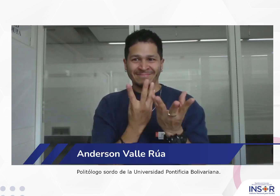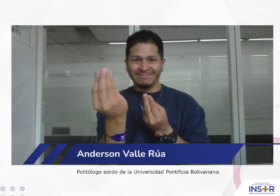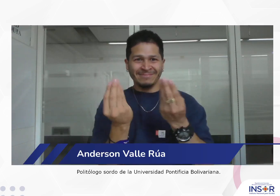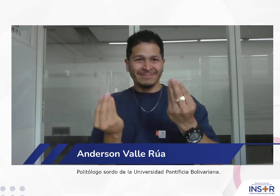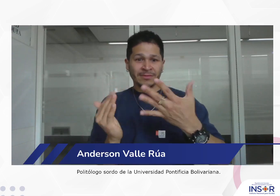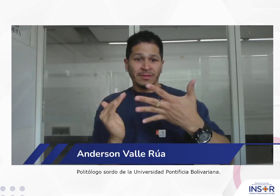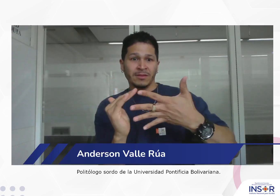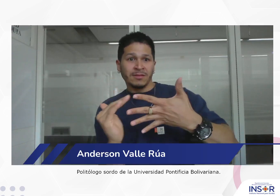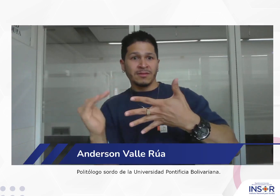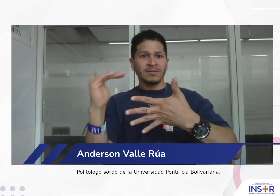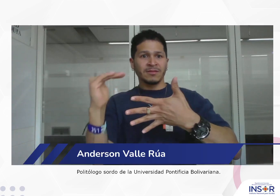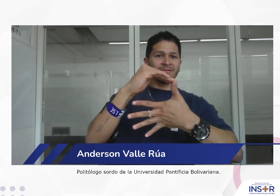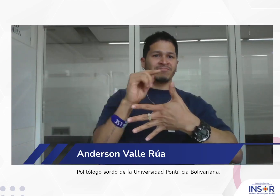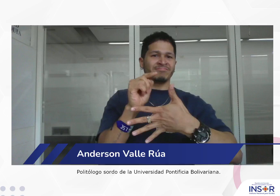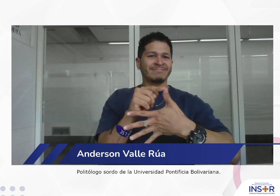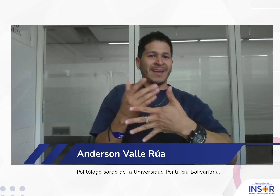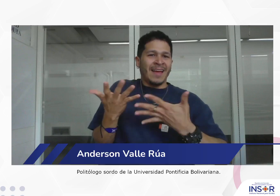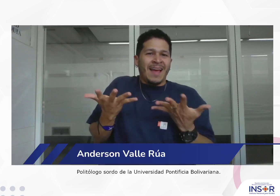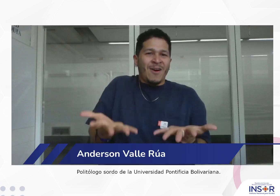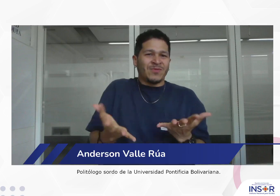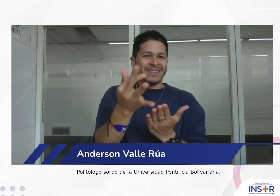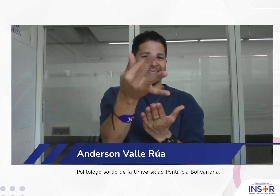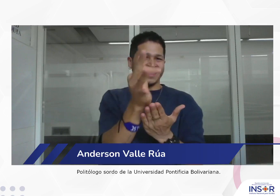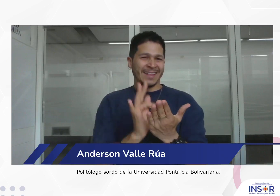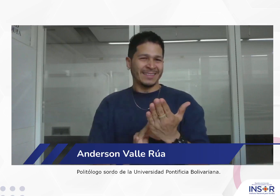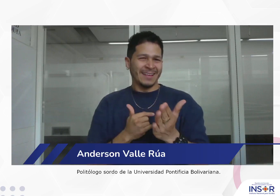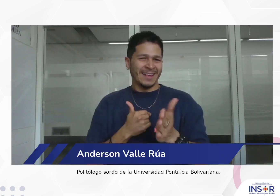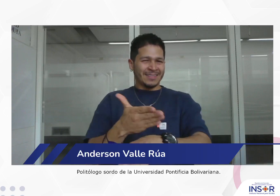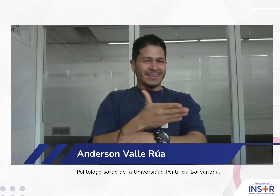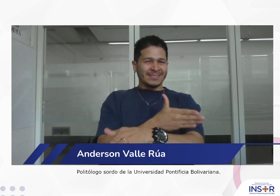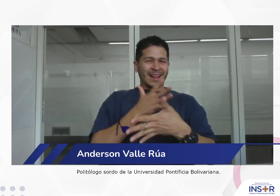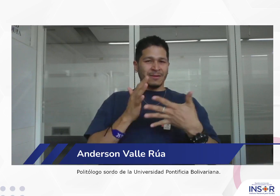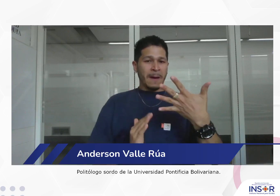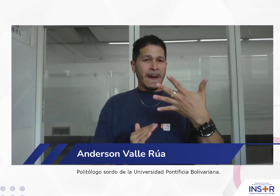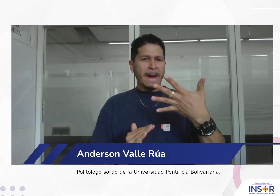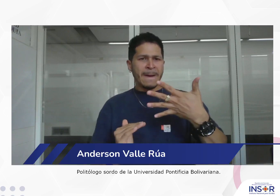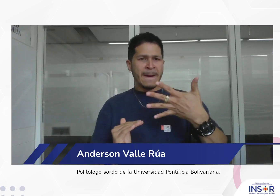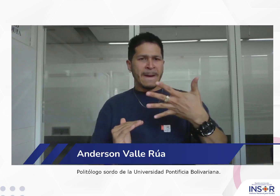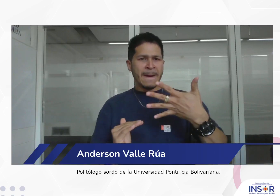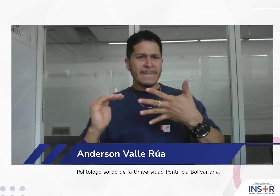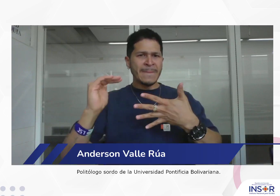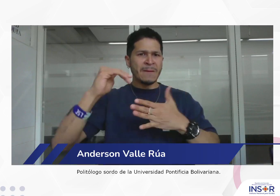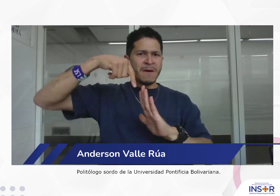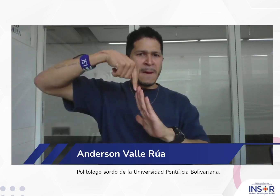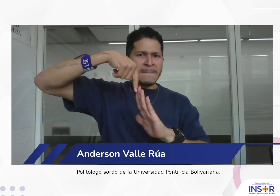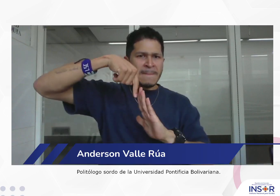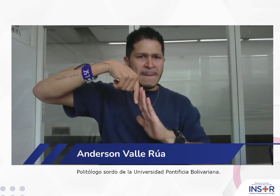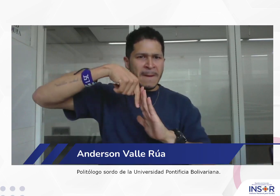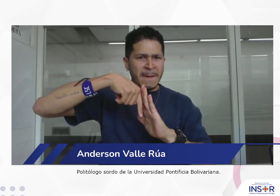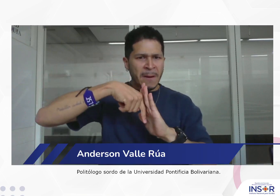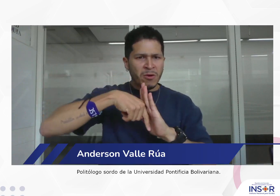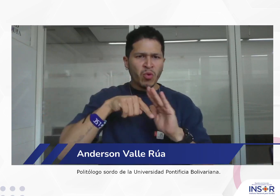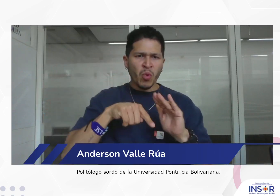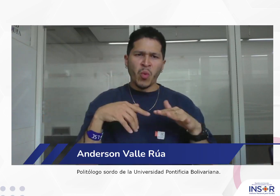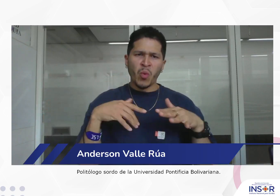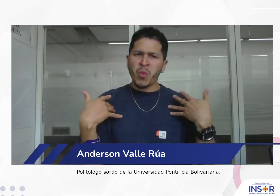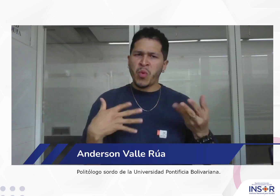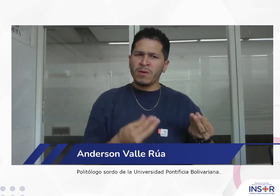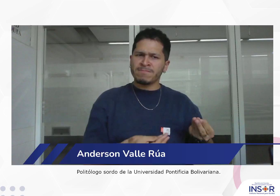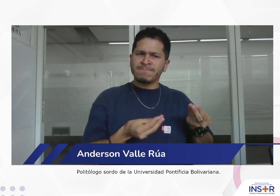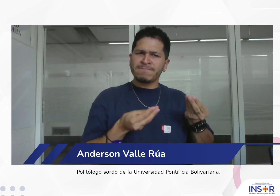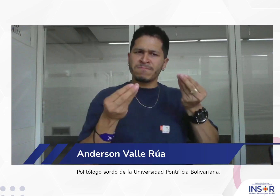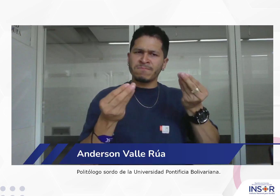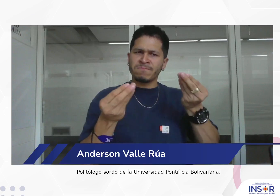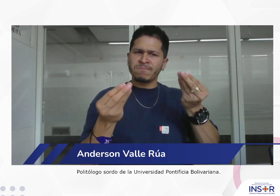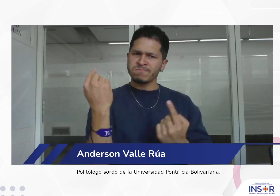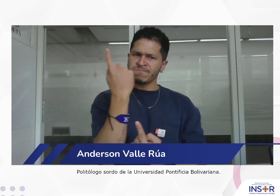símbolo filosófico y político de las movilizaciones sociales. Y por último mi tesis de grado, que fue pues escalando y